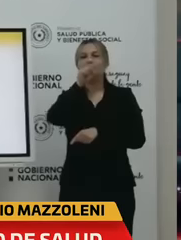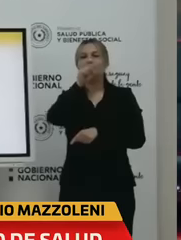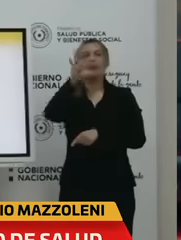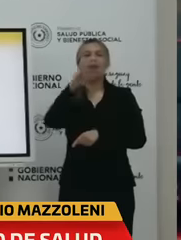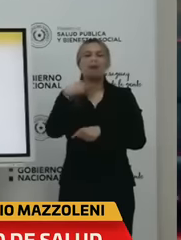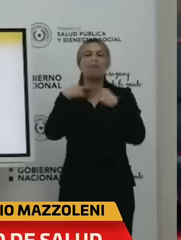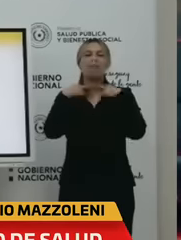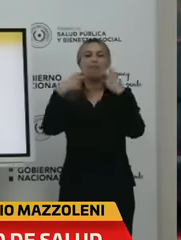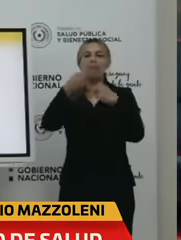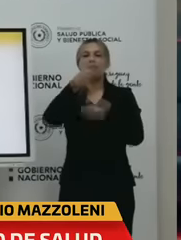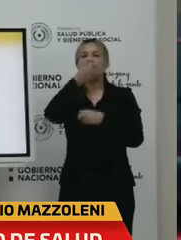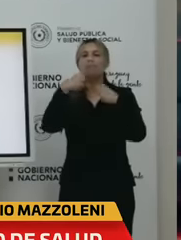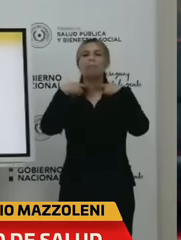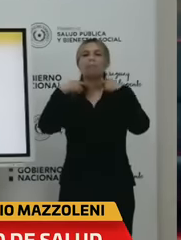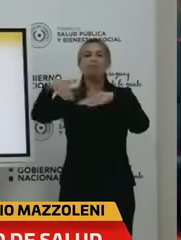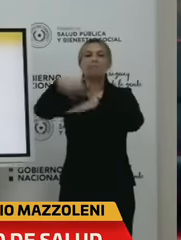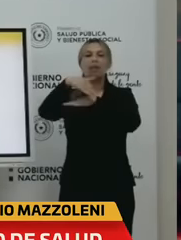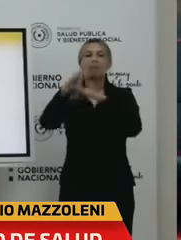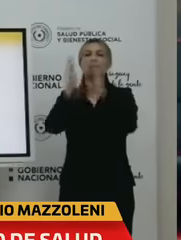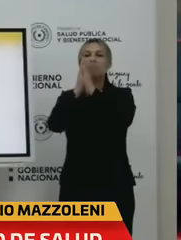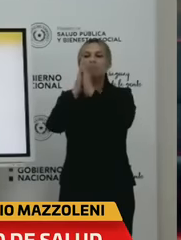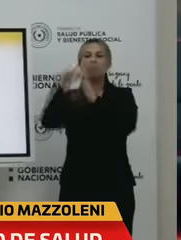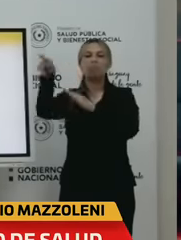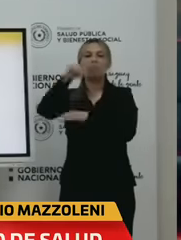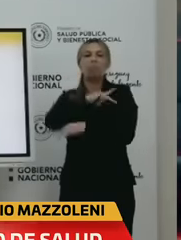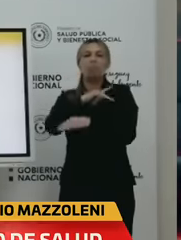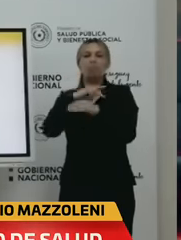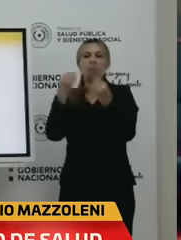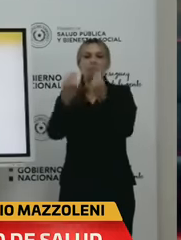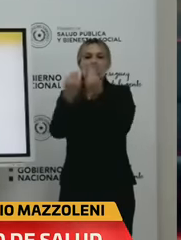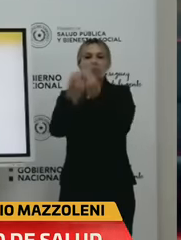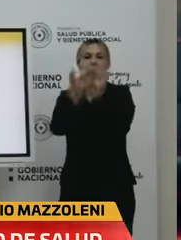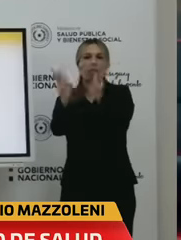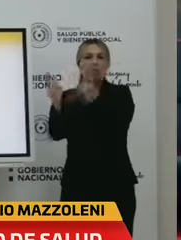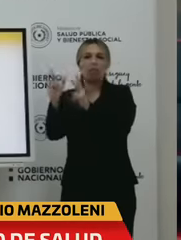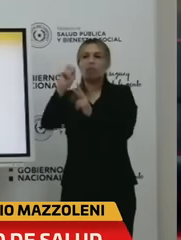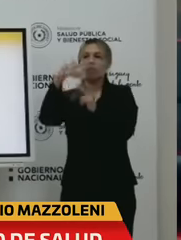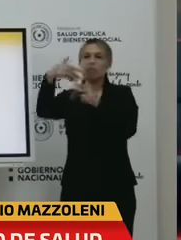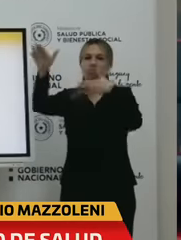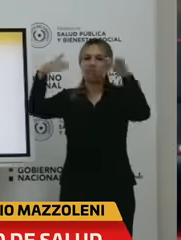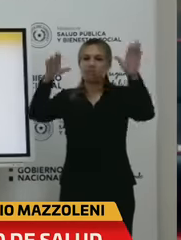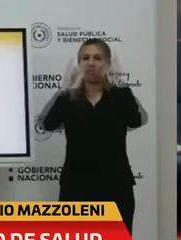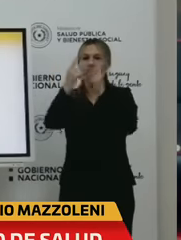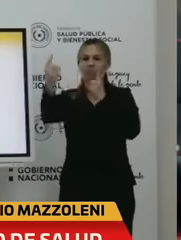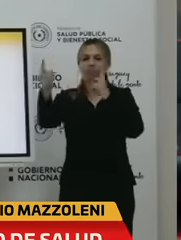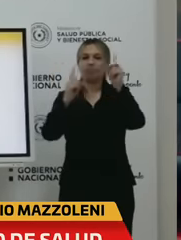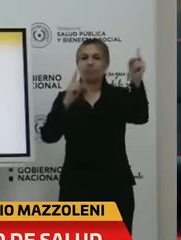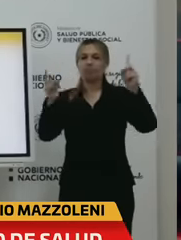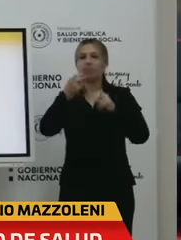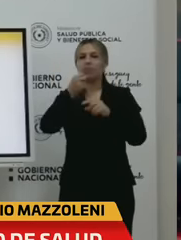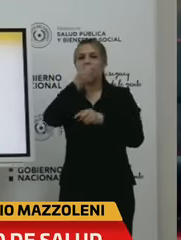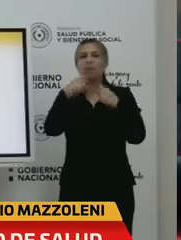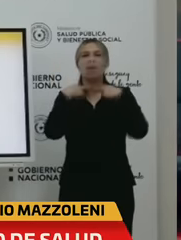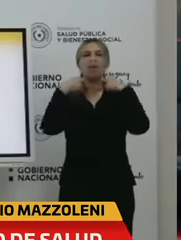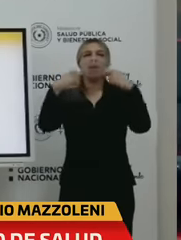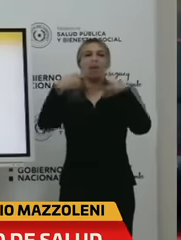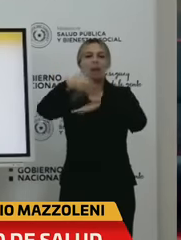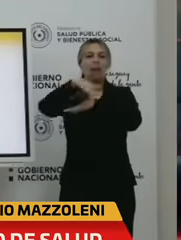ir pidiéndole a las personas que vayan ordenándose o que cuiden de cierta